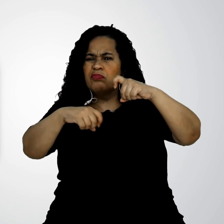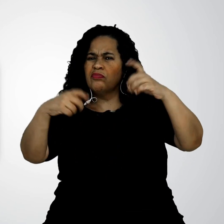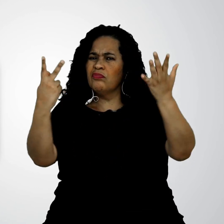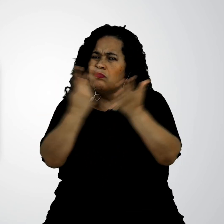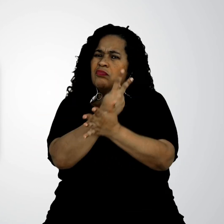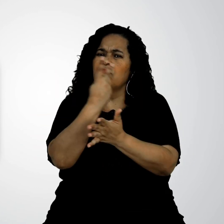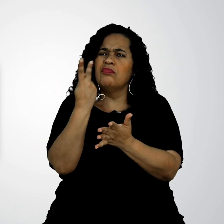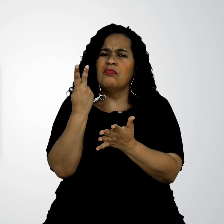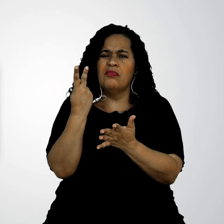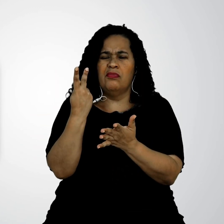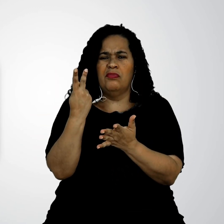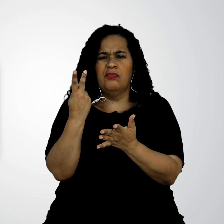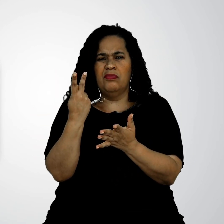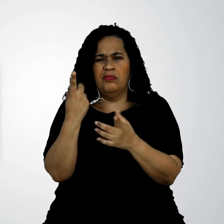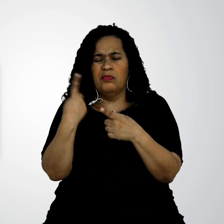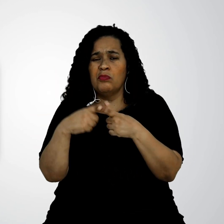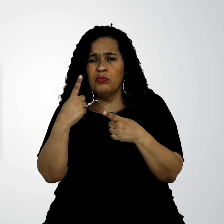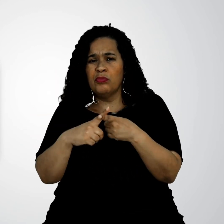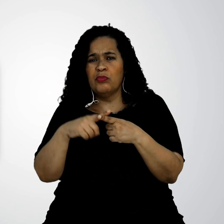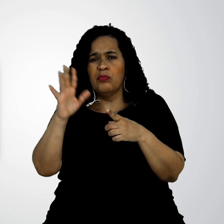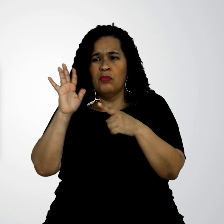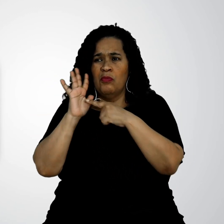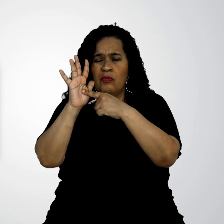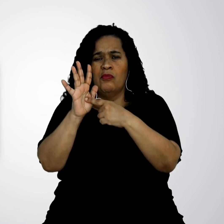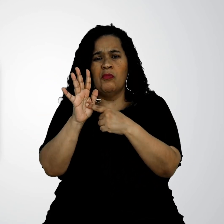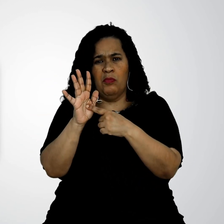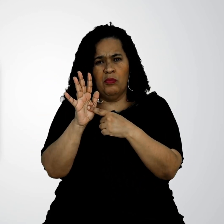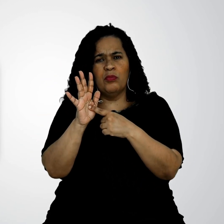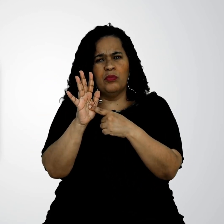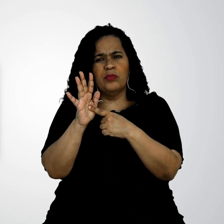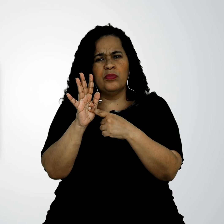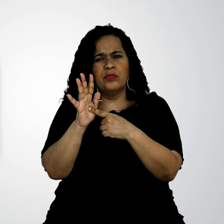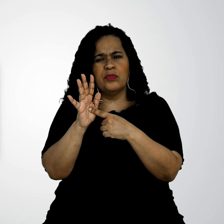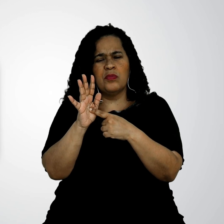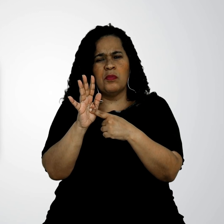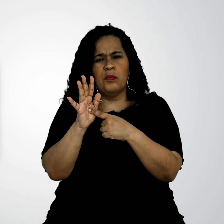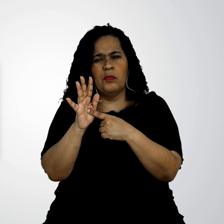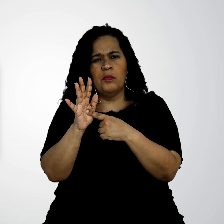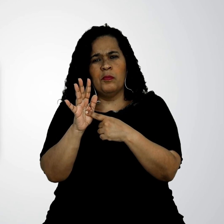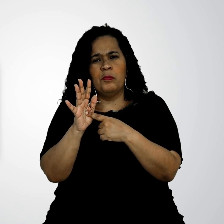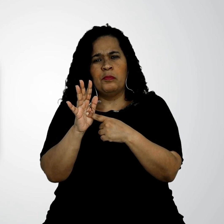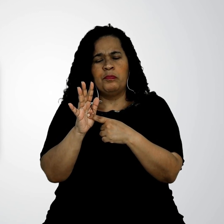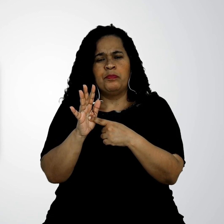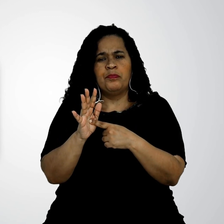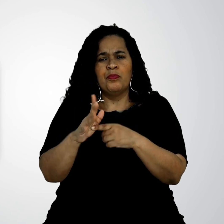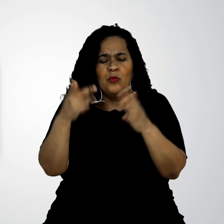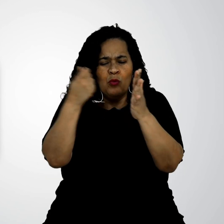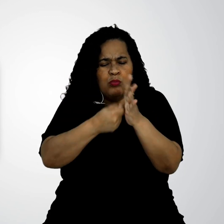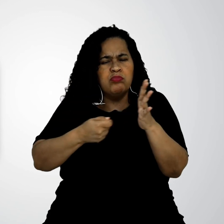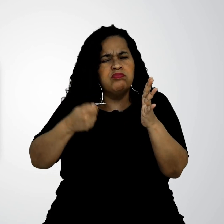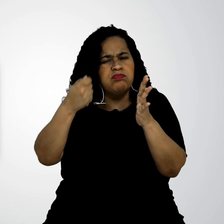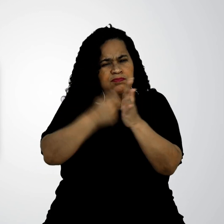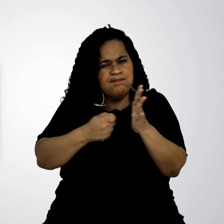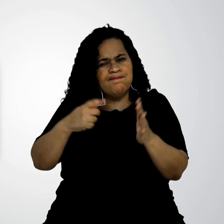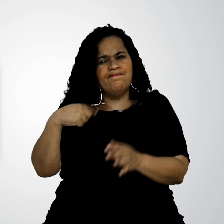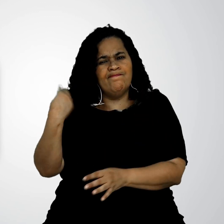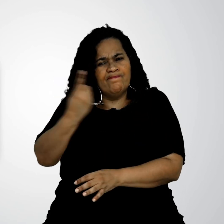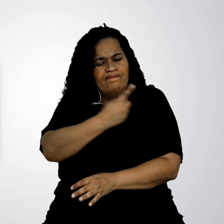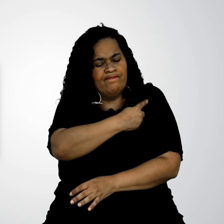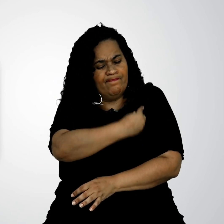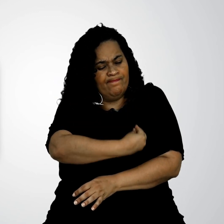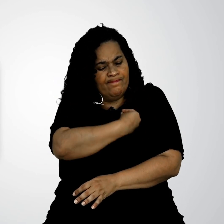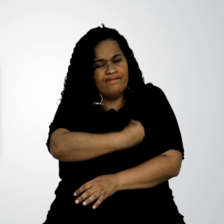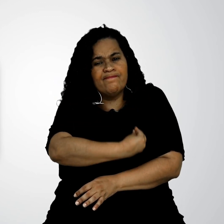e não prestar atenção que ela vai cair em outro. Então, o propósito aqui é, de fato, uma luta para que todos nós possamos viver